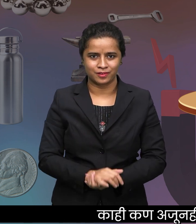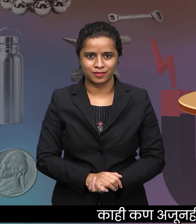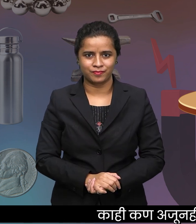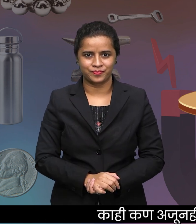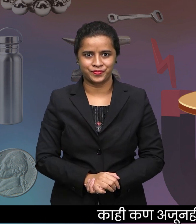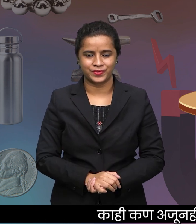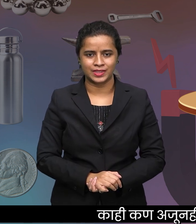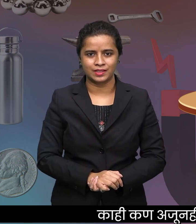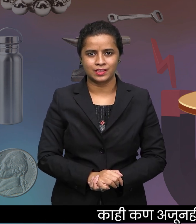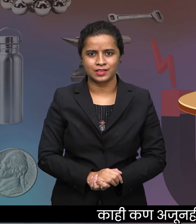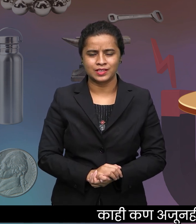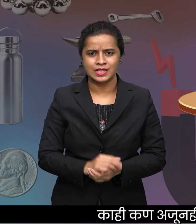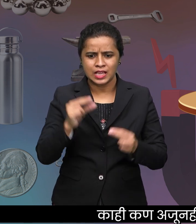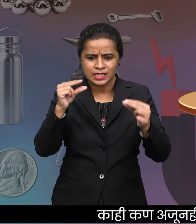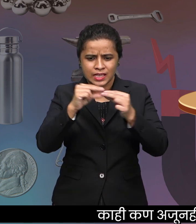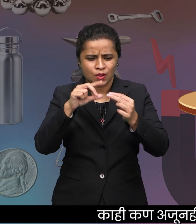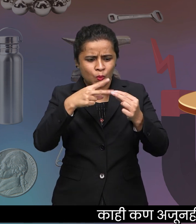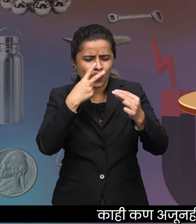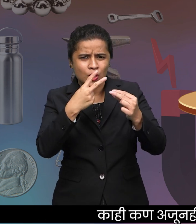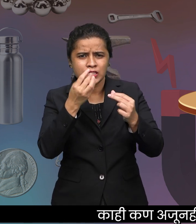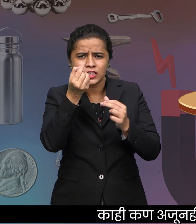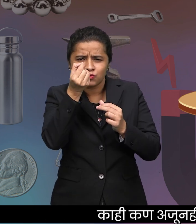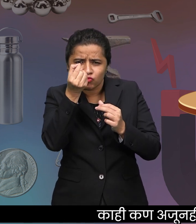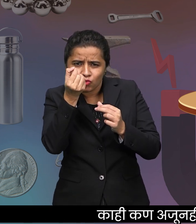काही कण अजूनही त्याला चिकटलेले आहेत का?